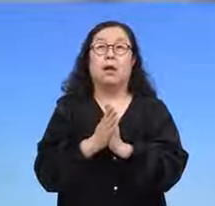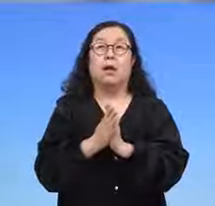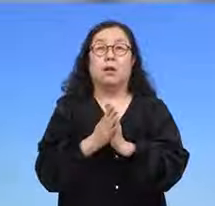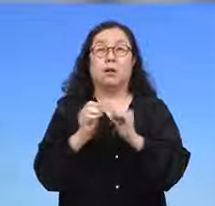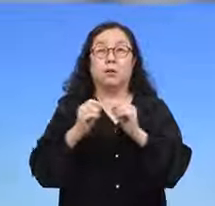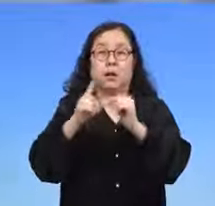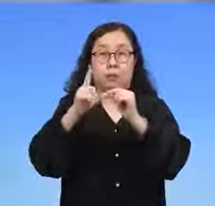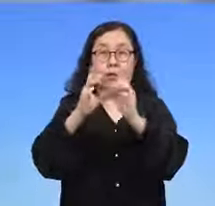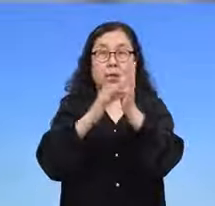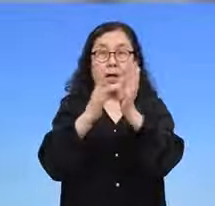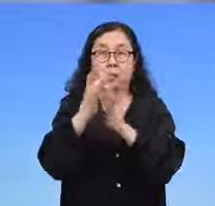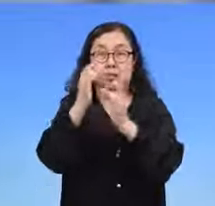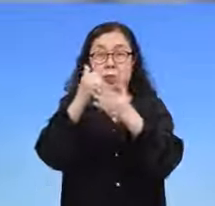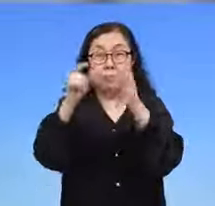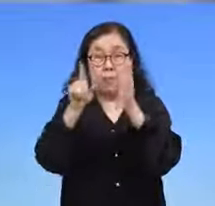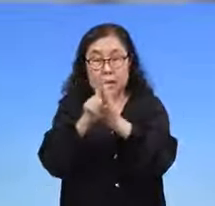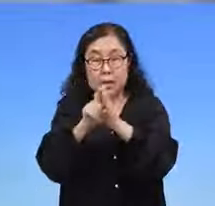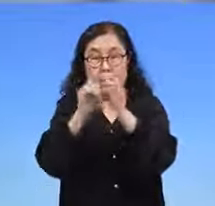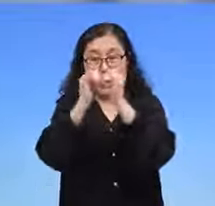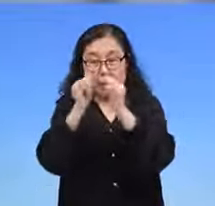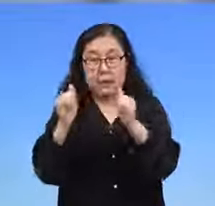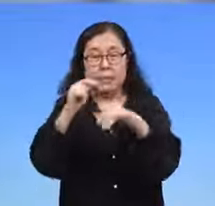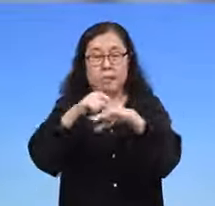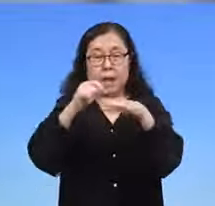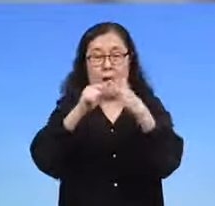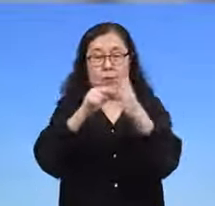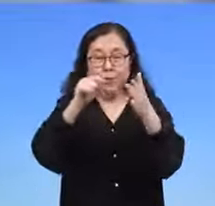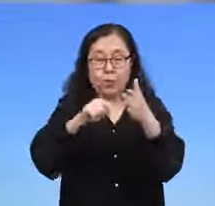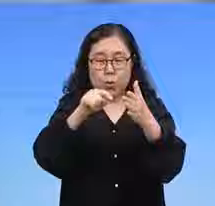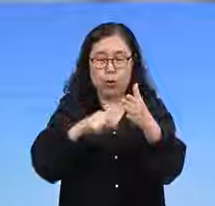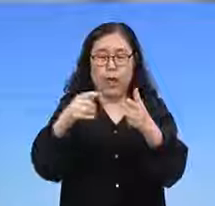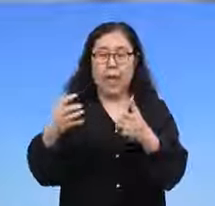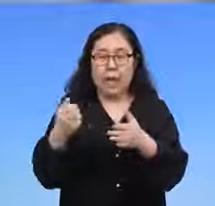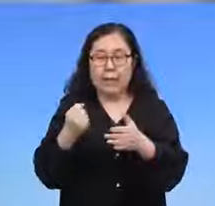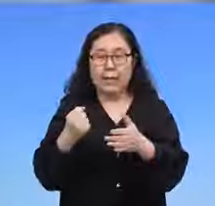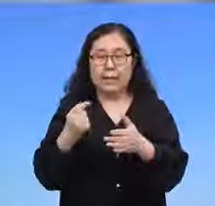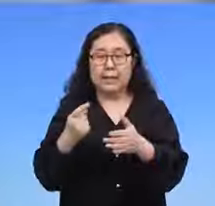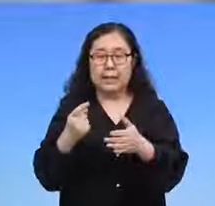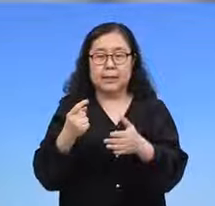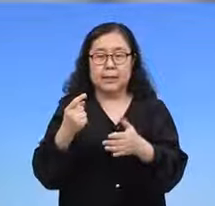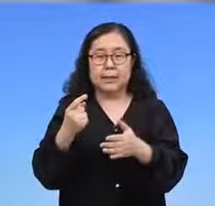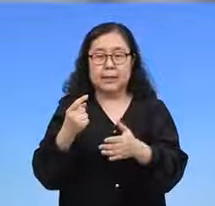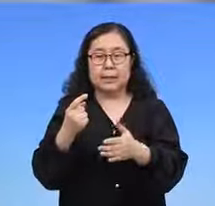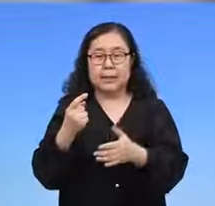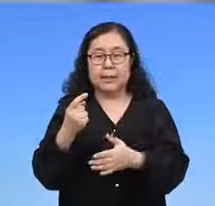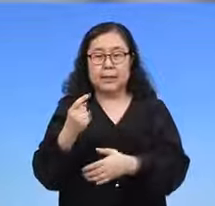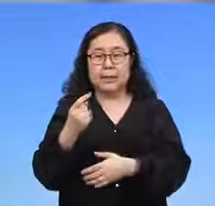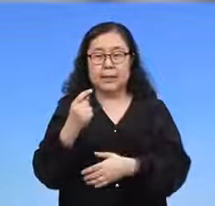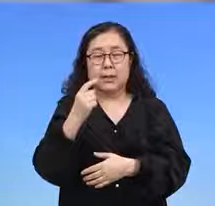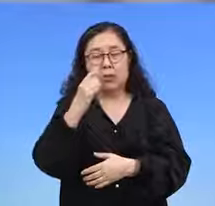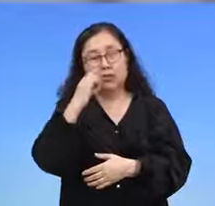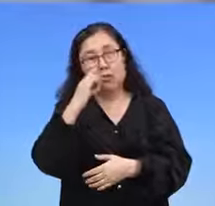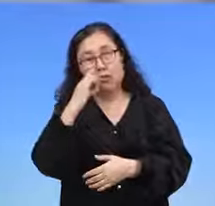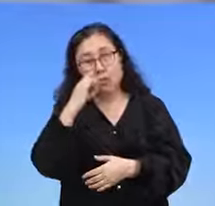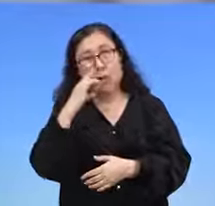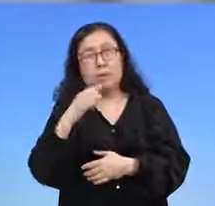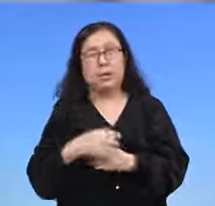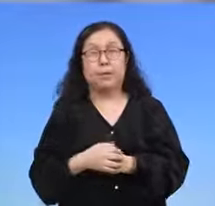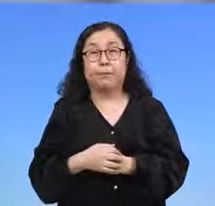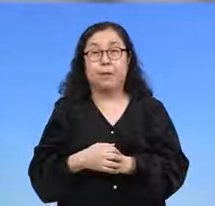위시해서 대부분의 예수 믿는 분들이 마음속에 가지는 그런 의문스러운 질문들 아니겠습니까? 그래서